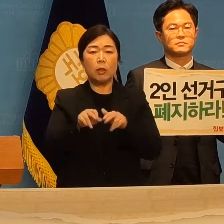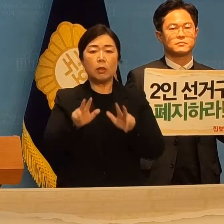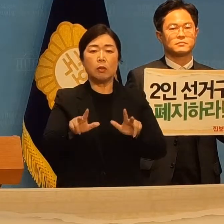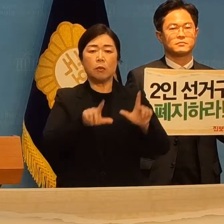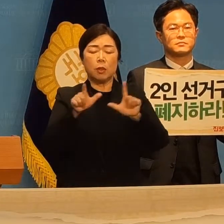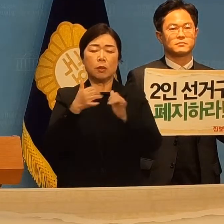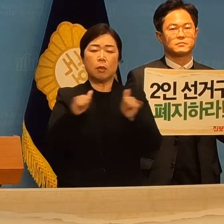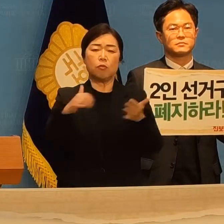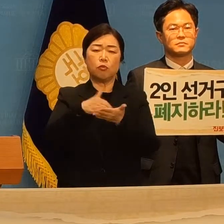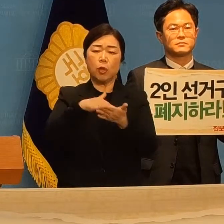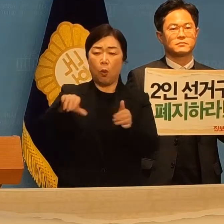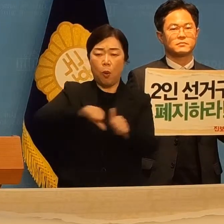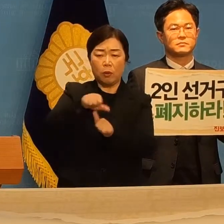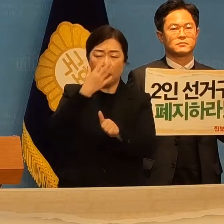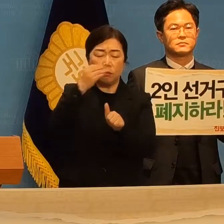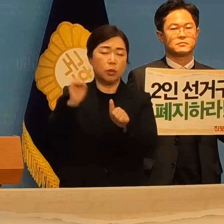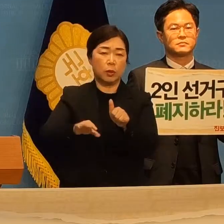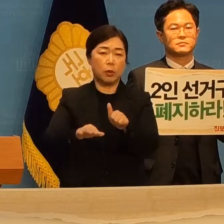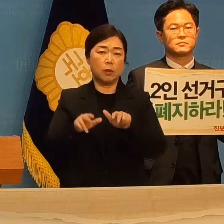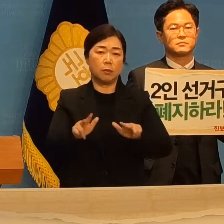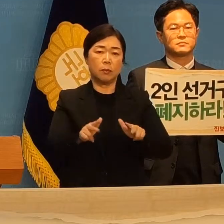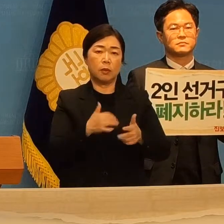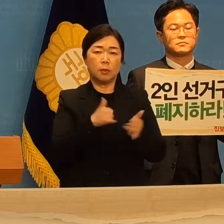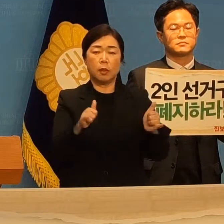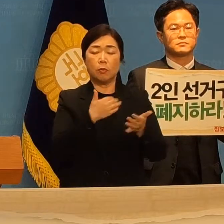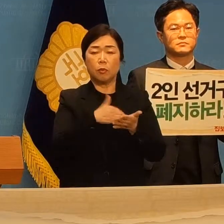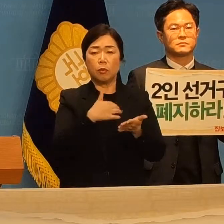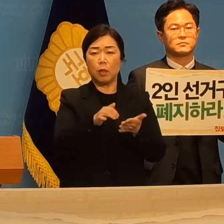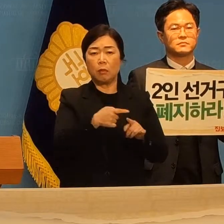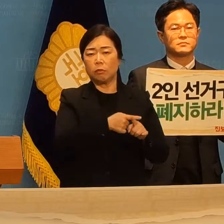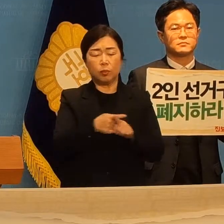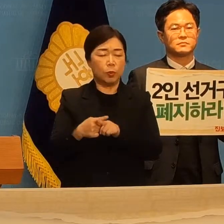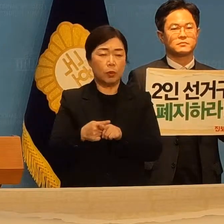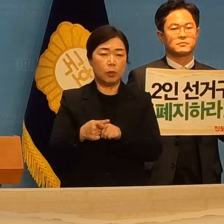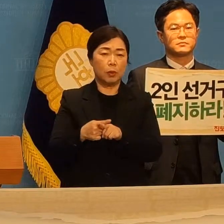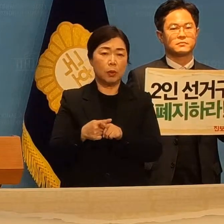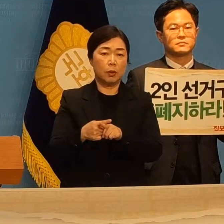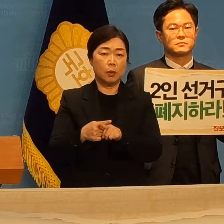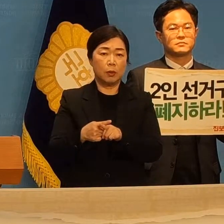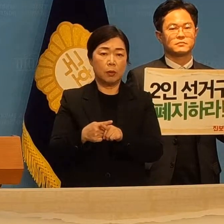무시한 채 인구수만을 고려한 변경안입니다.